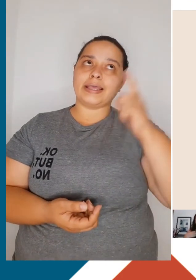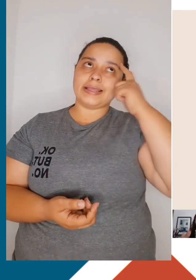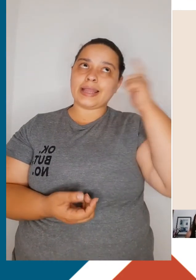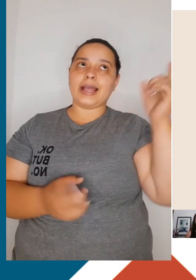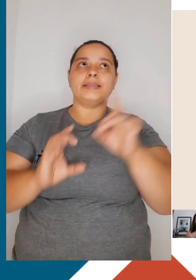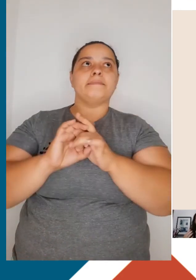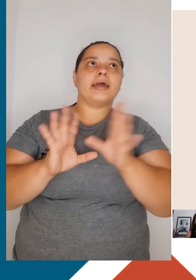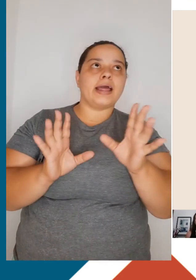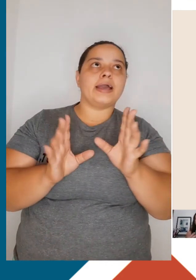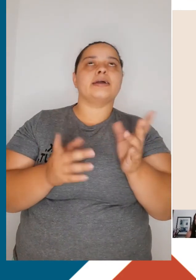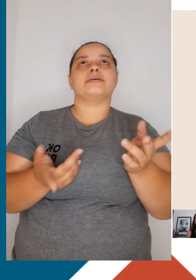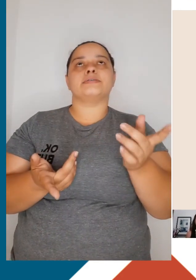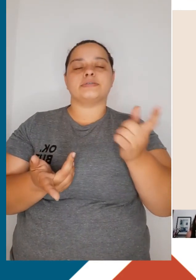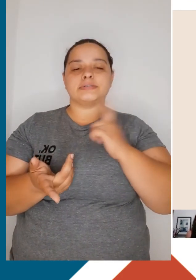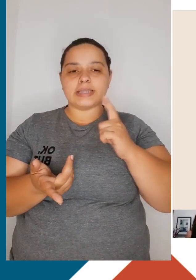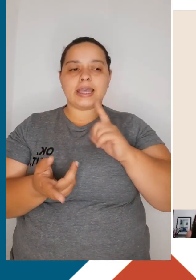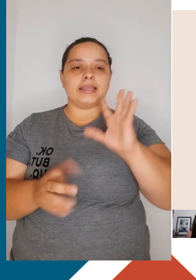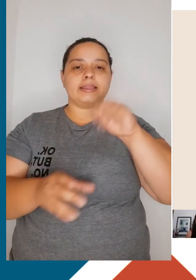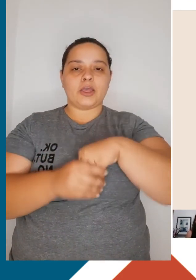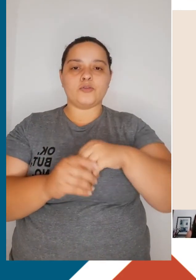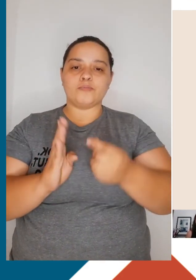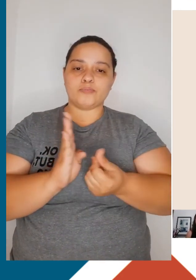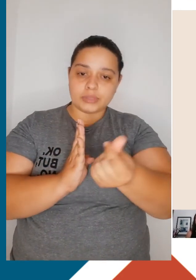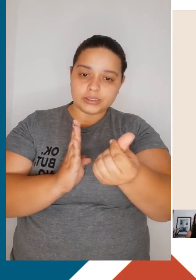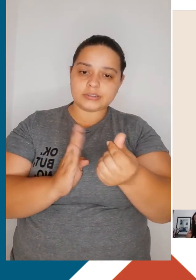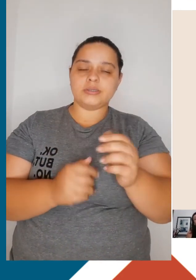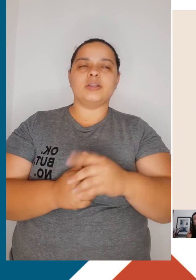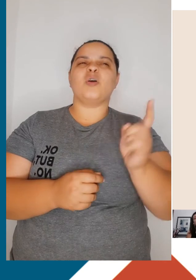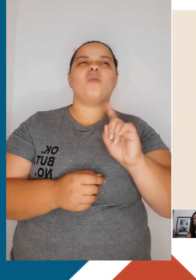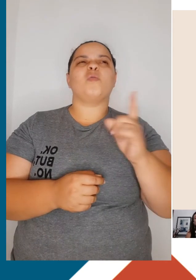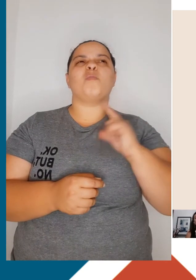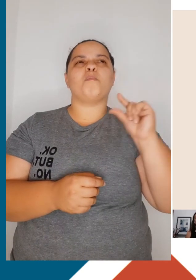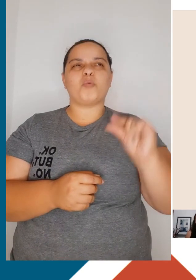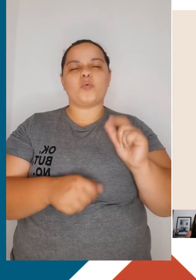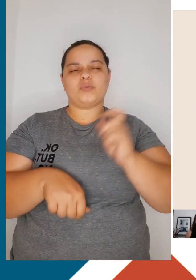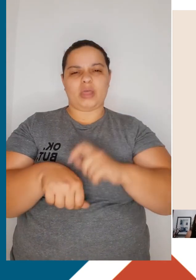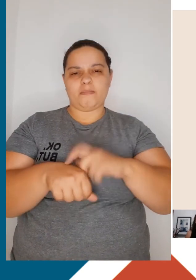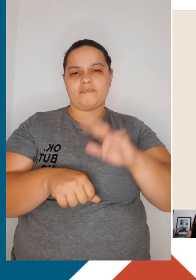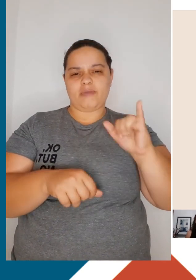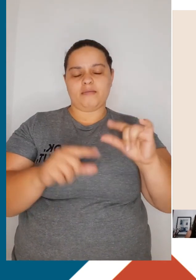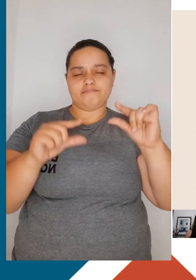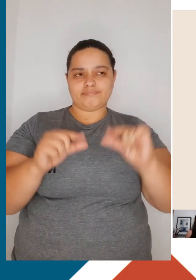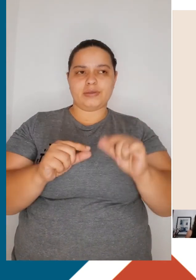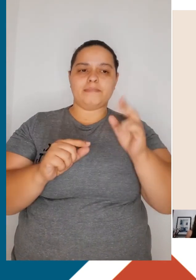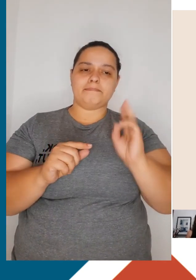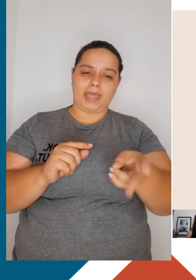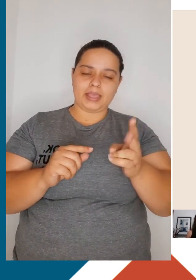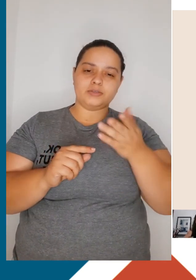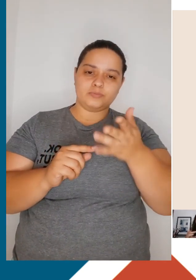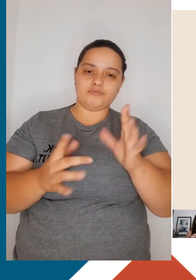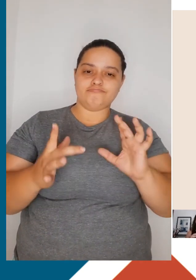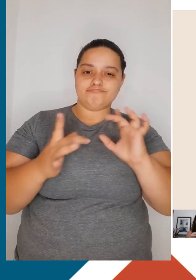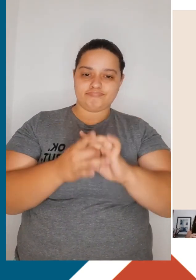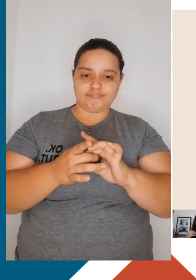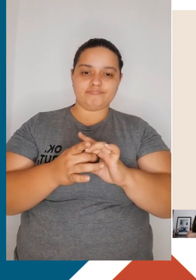ideais liberais, democráticos e iluministas das burguesias europeias. Isso não vai durar muito tempo, né? Na verdade, mesmo criando a Santa Aliança,